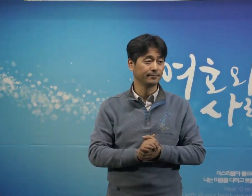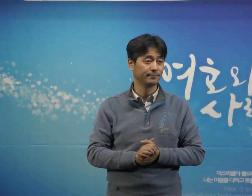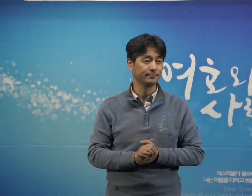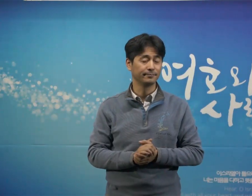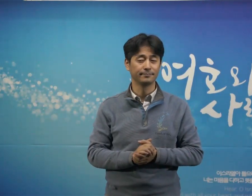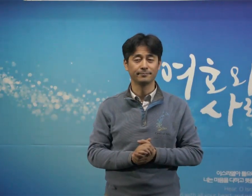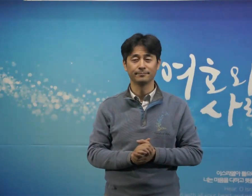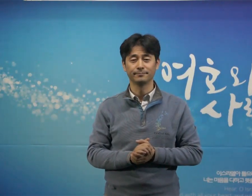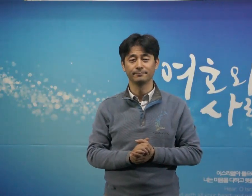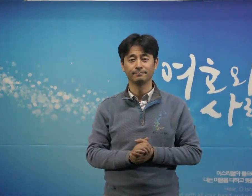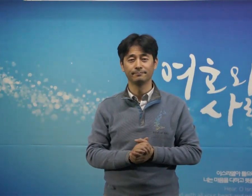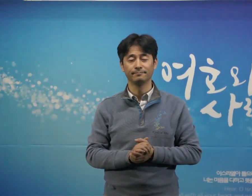아멘.